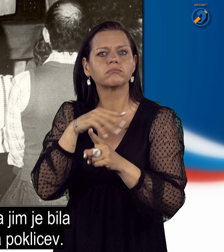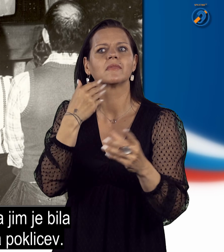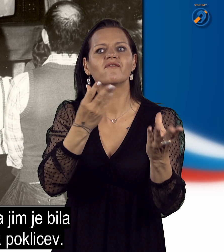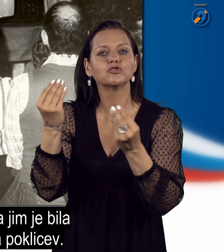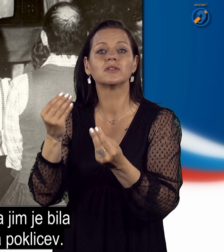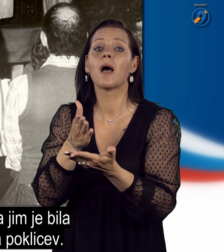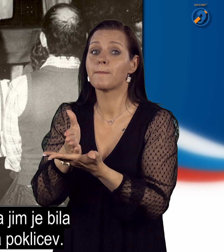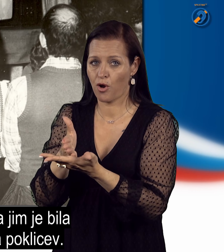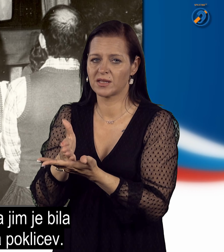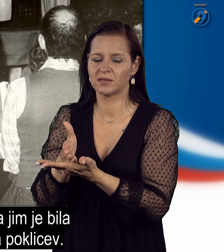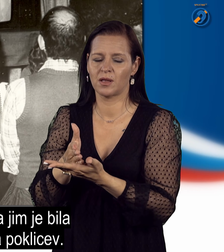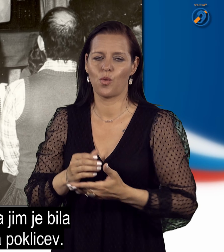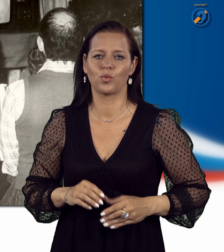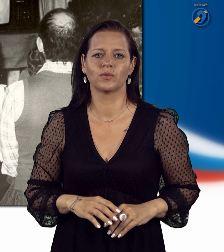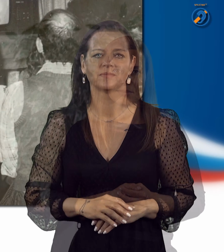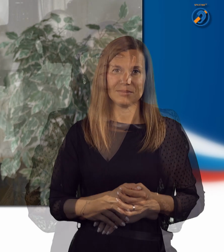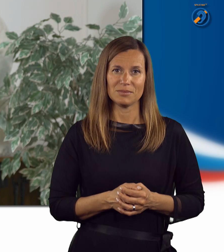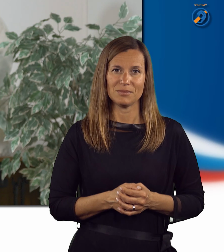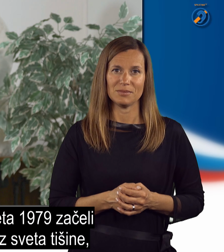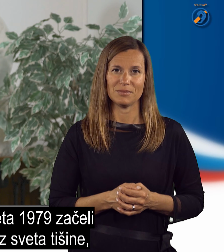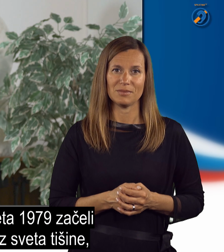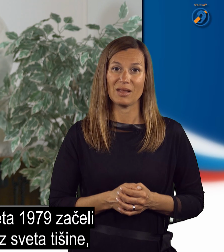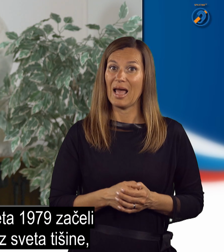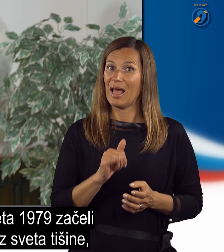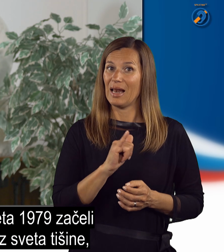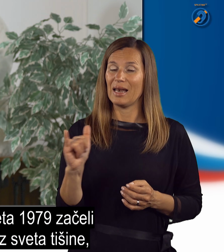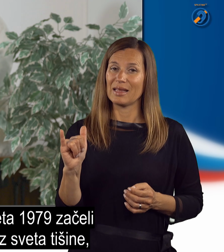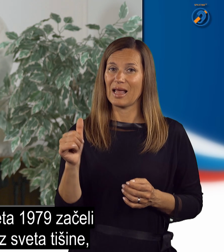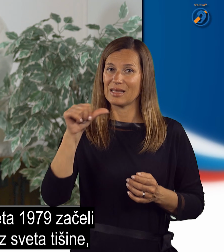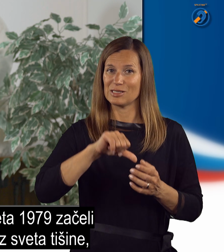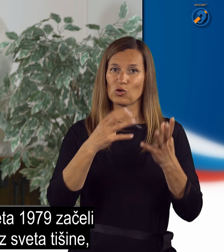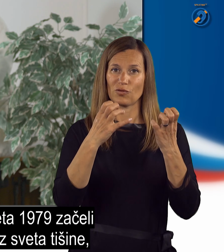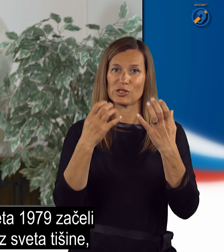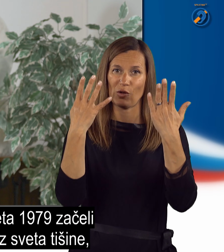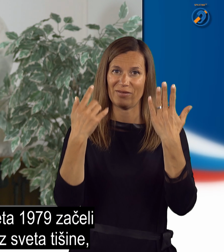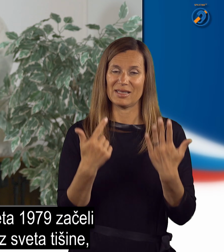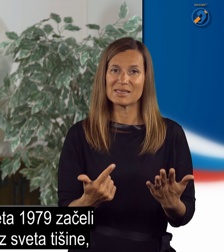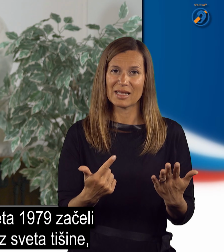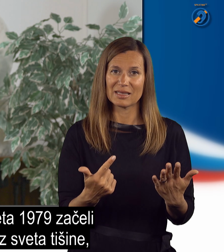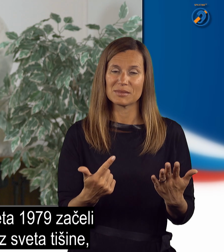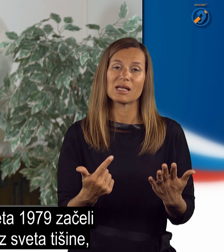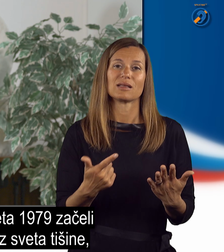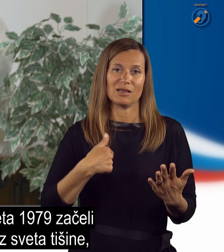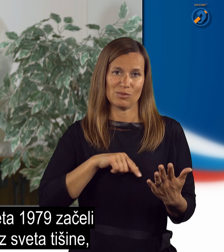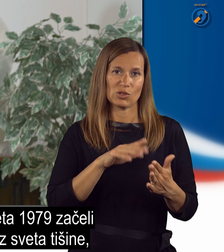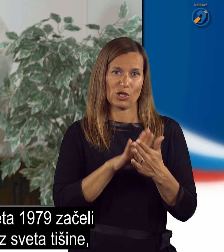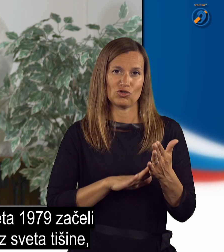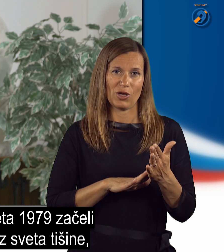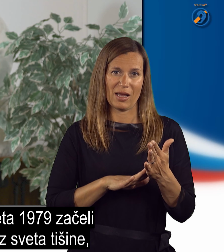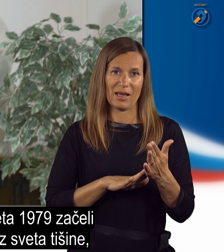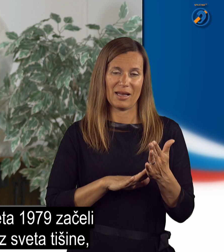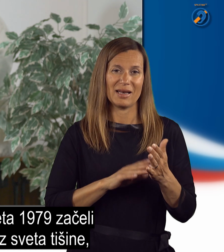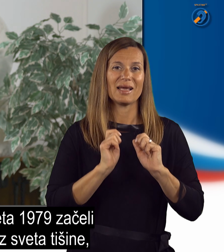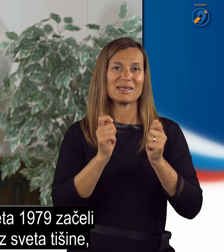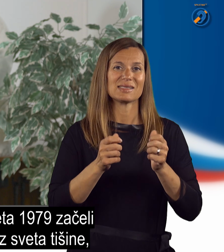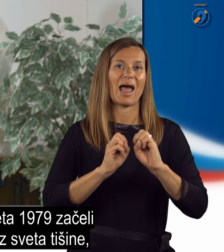Nedostopna jim je bila tudi večina poklicev. Tako da smo leta 1979 začeli